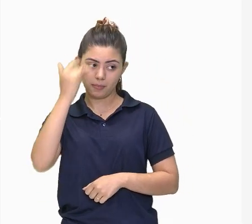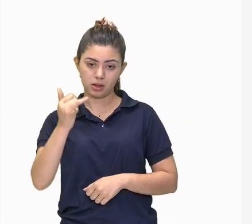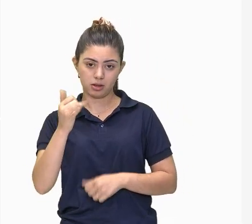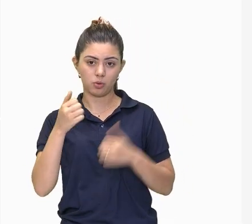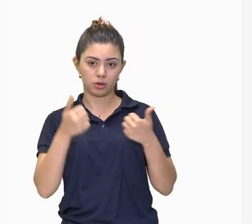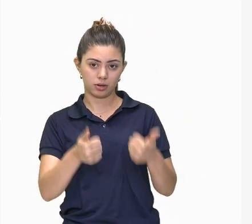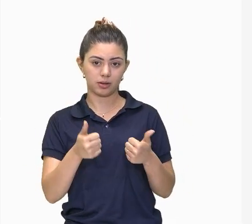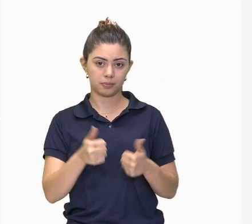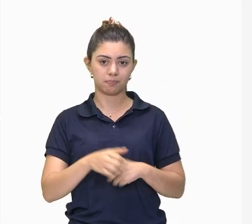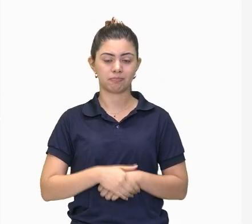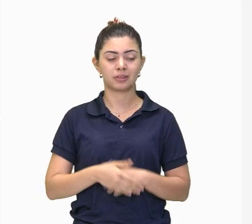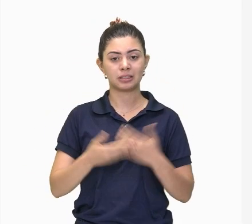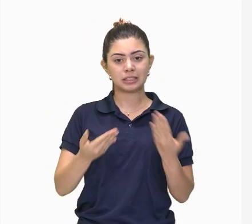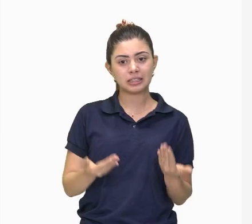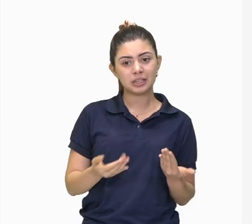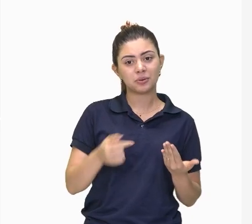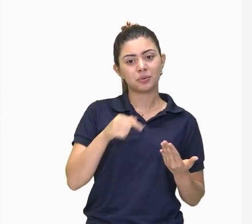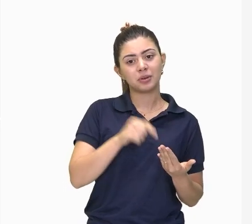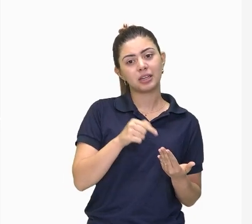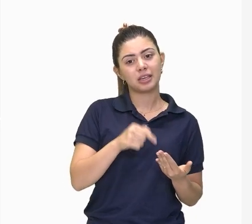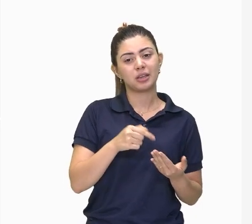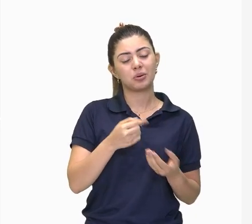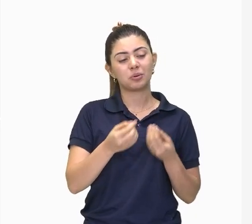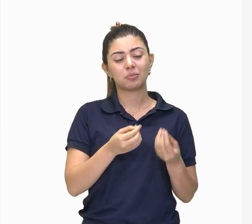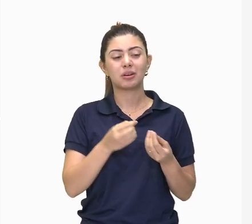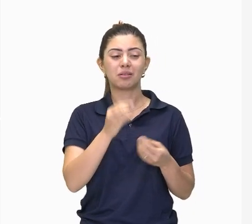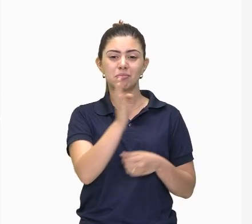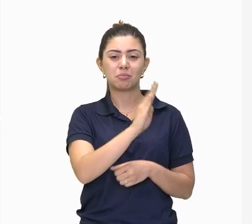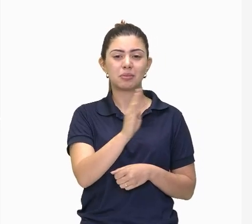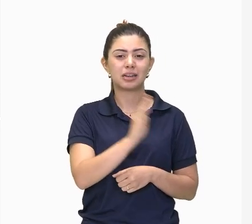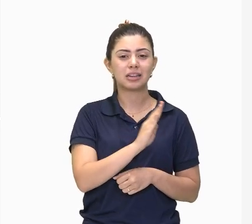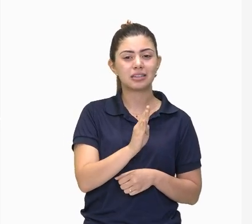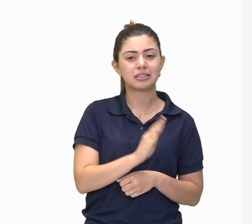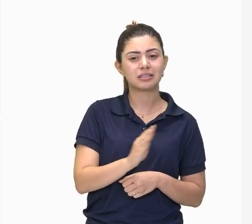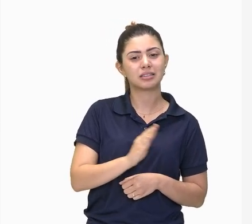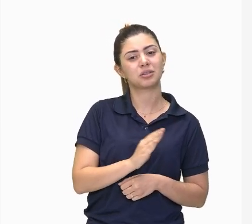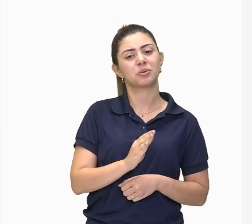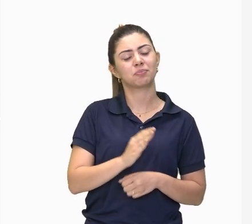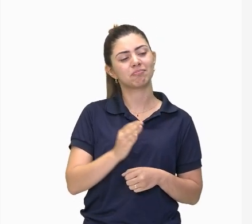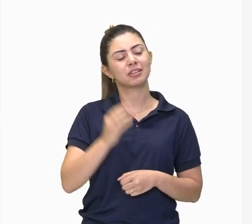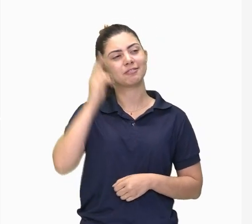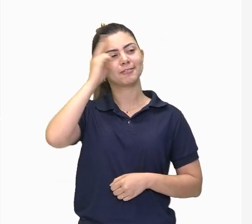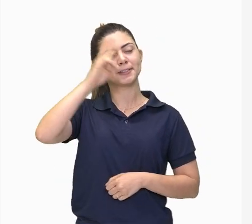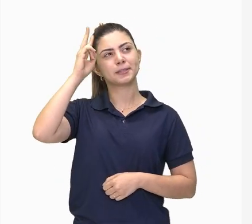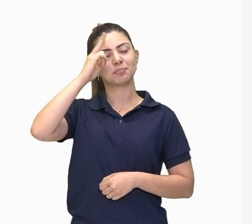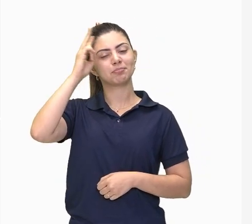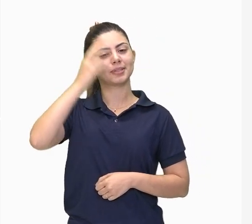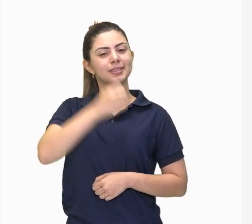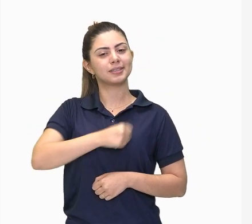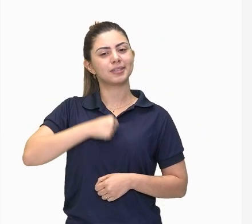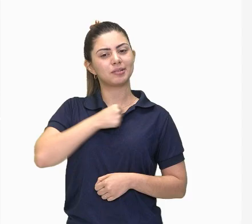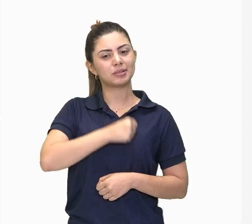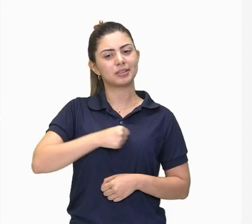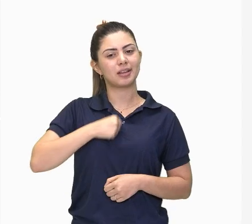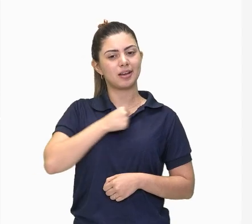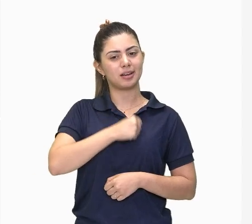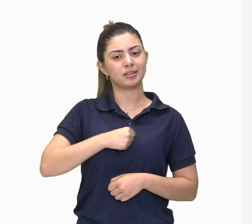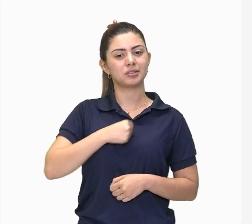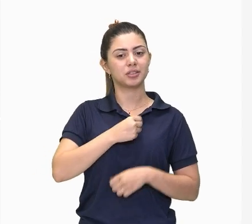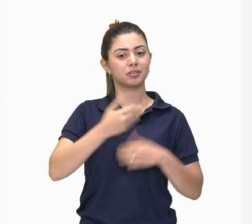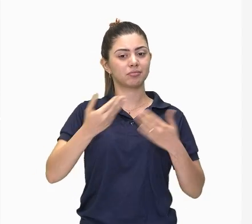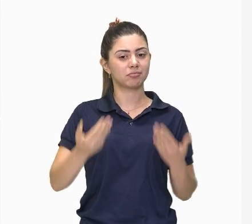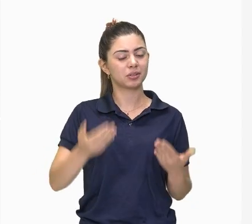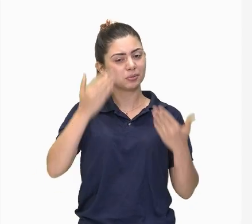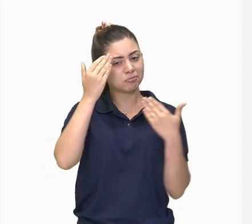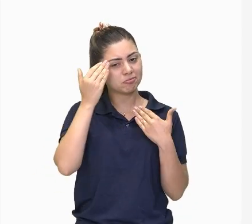amanhã. Ausentando-me, conservarei do Brasil a mais saudosa lembrança e faço os mais sinceros votos para